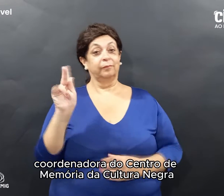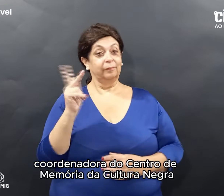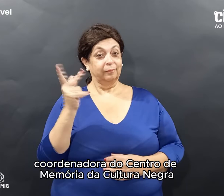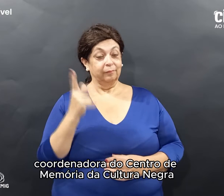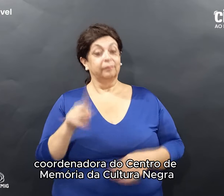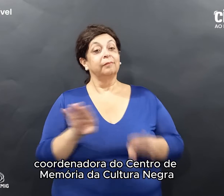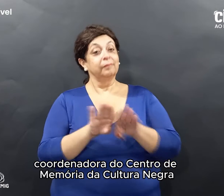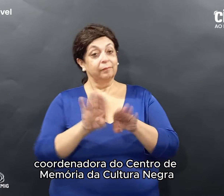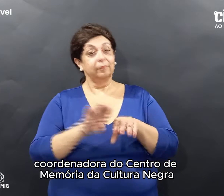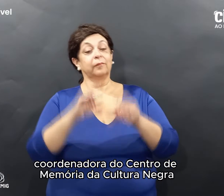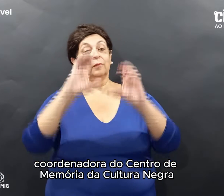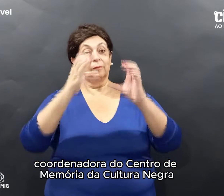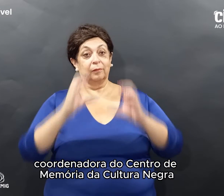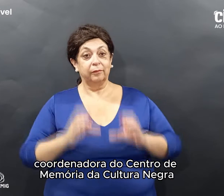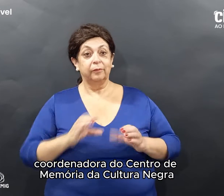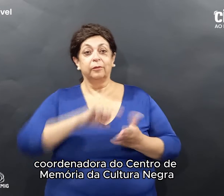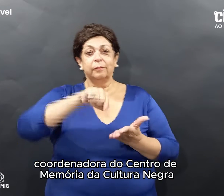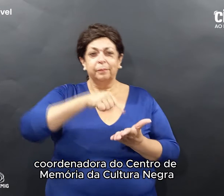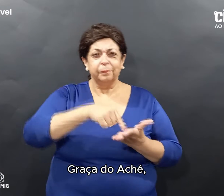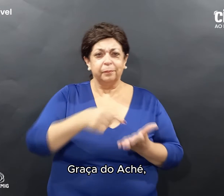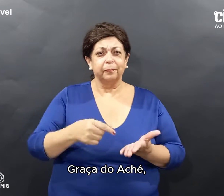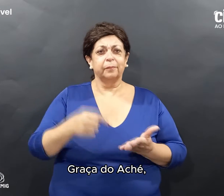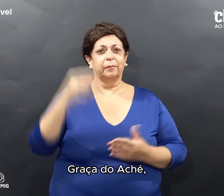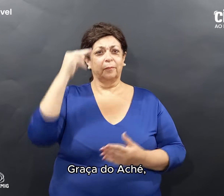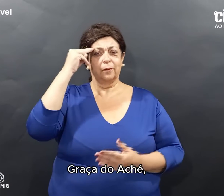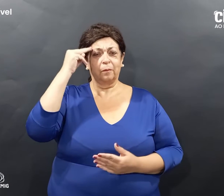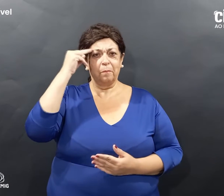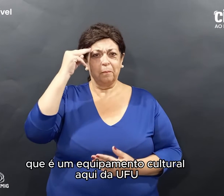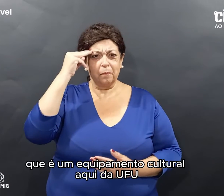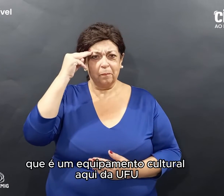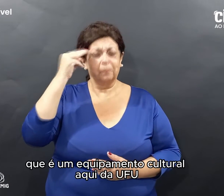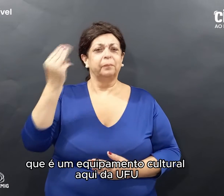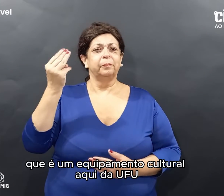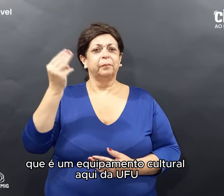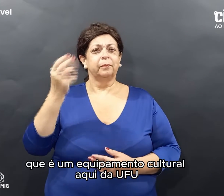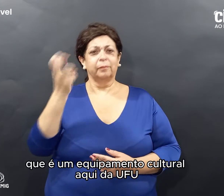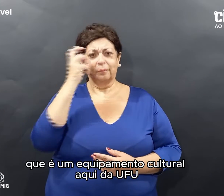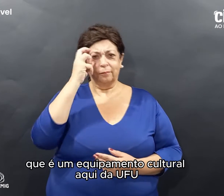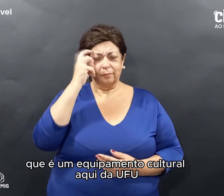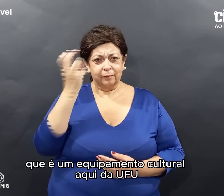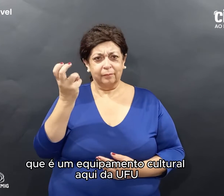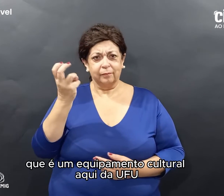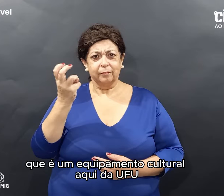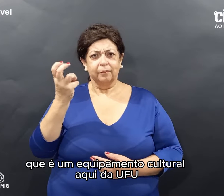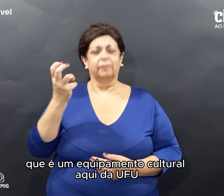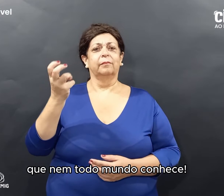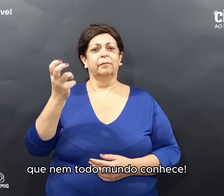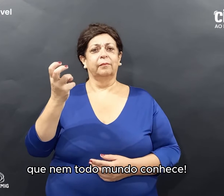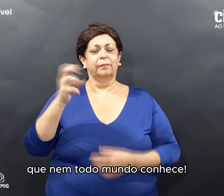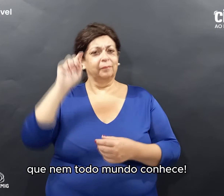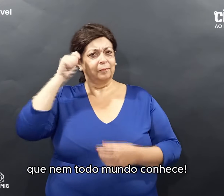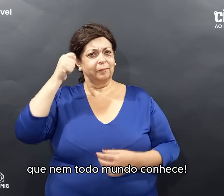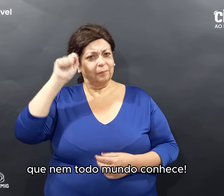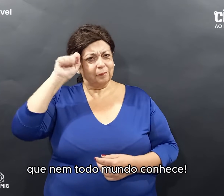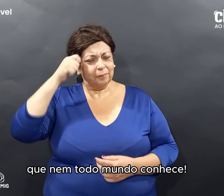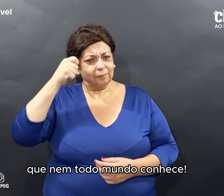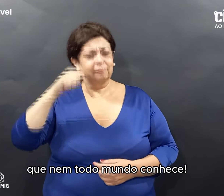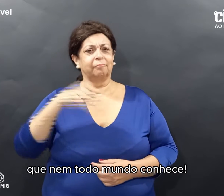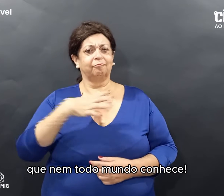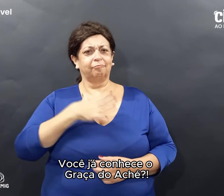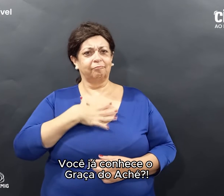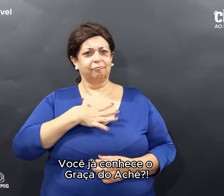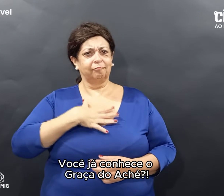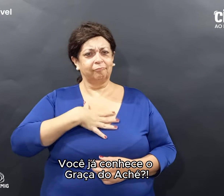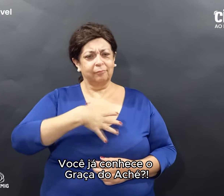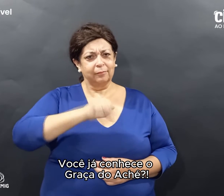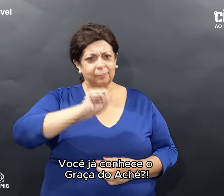também coordenadora do Centro de Memória da Cultura Negra Graça do Axé, que é um equipamento cultural aqui da UFO, que nem todo mundo